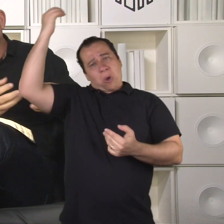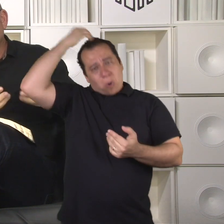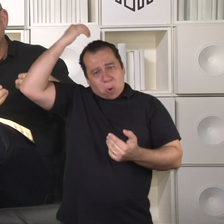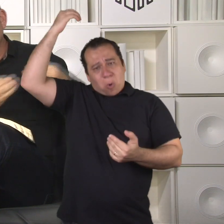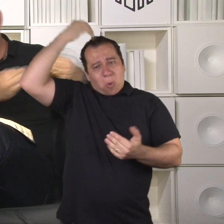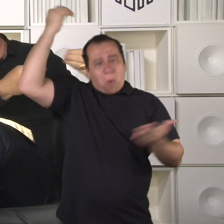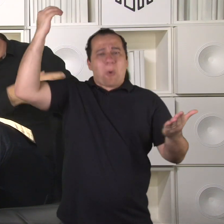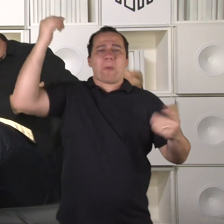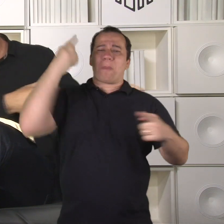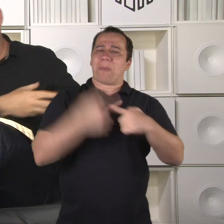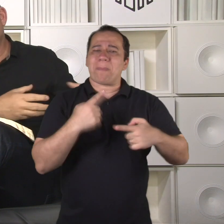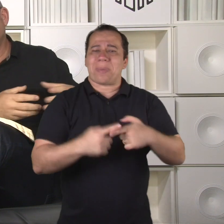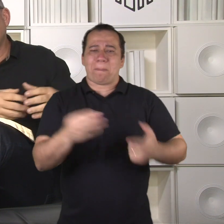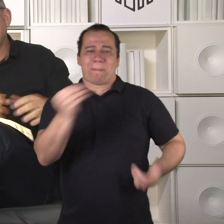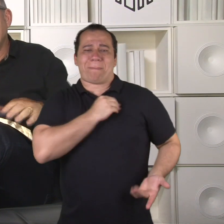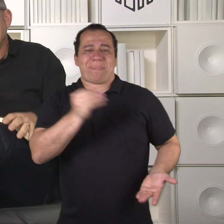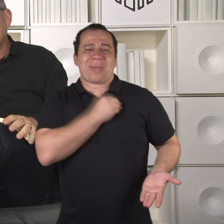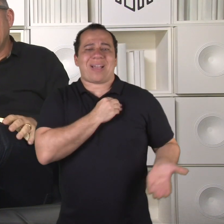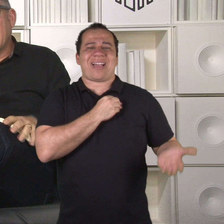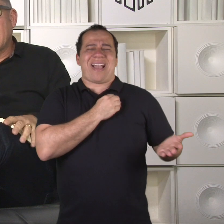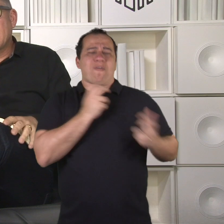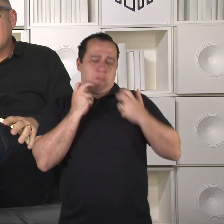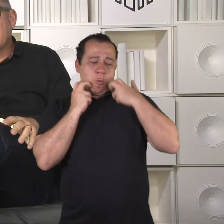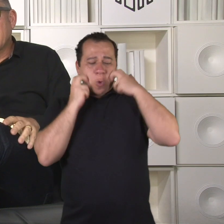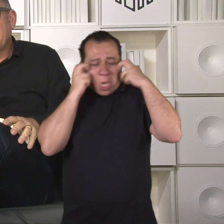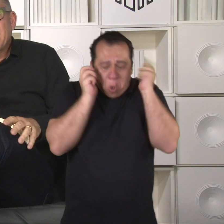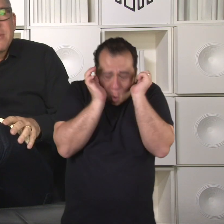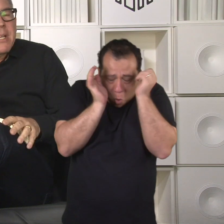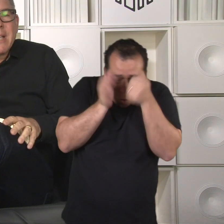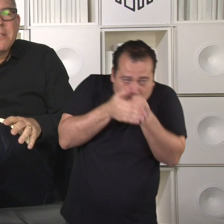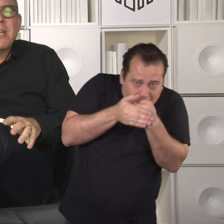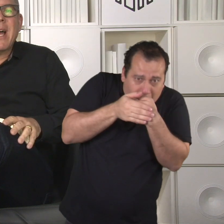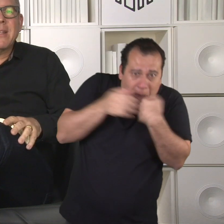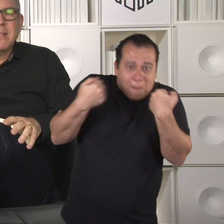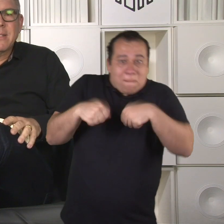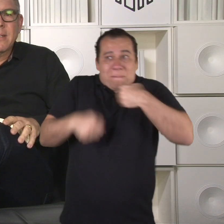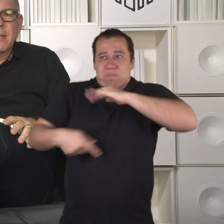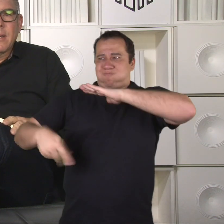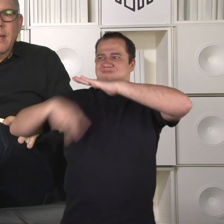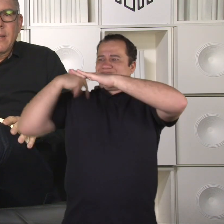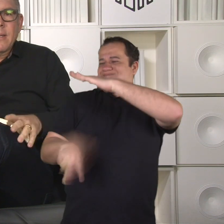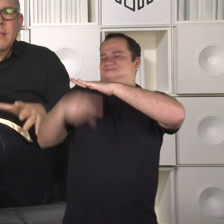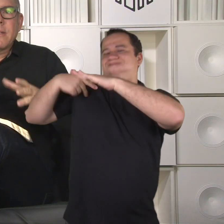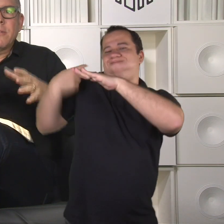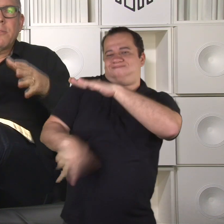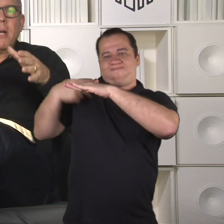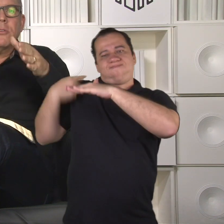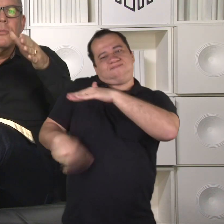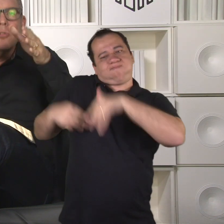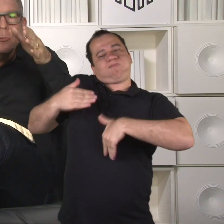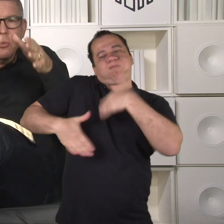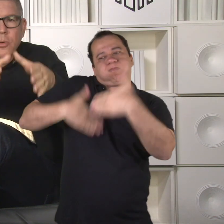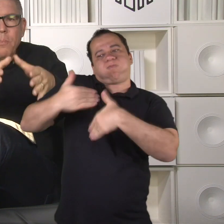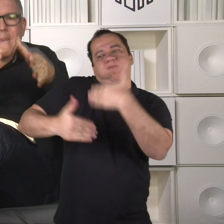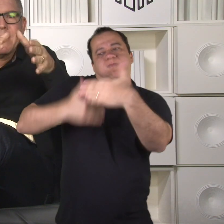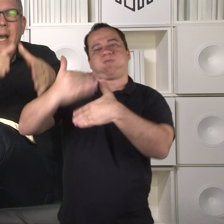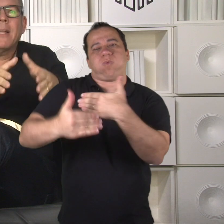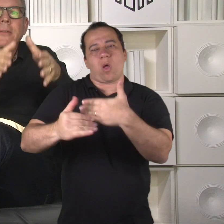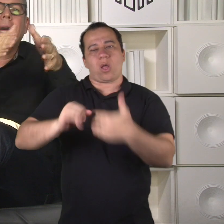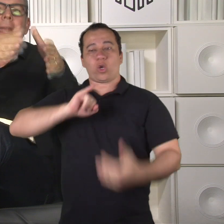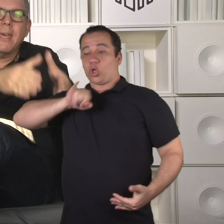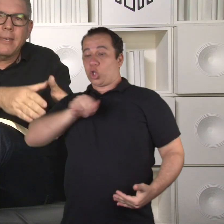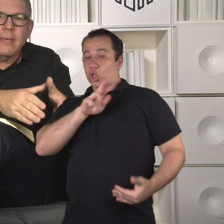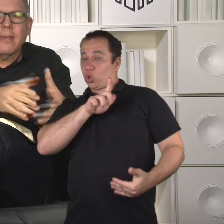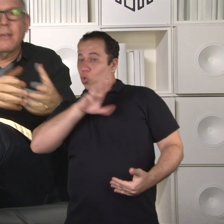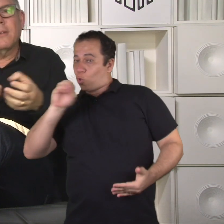elas têm uma coisa vergonhosa na sua história e elas acham que precisam ser castigadas. Elas ainda estão debaixo do jugo